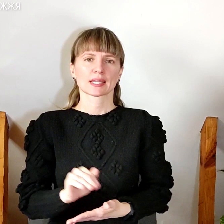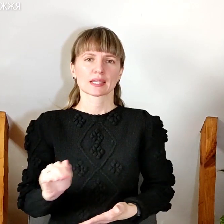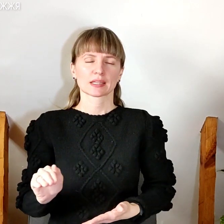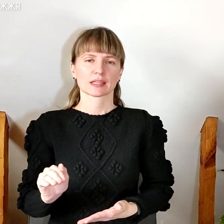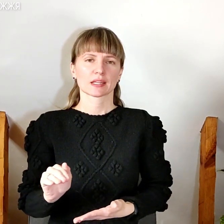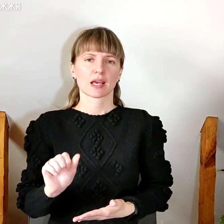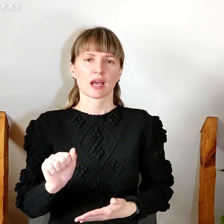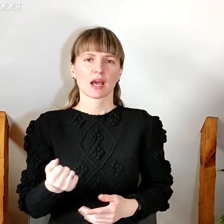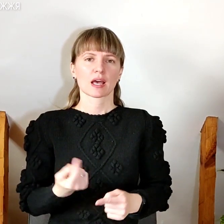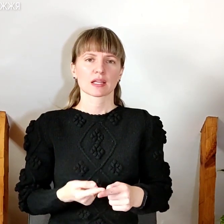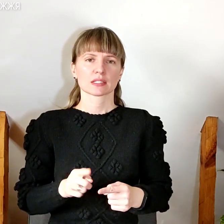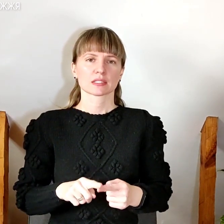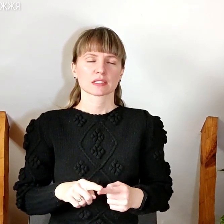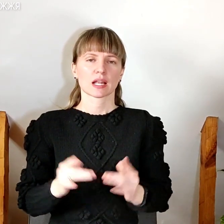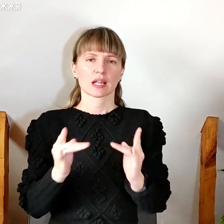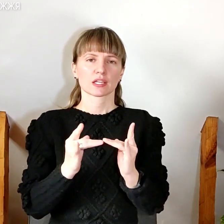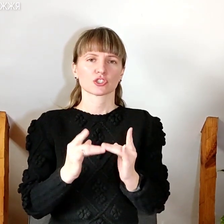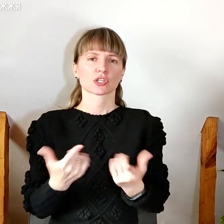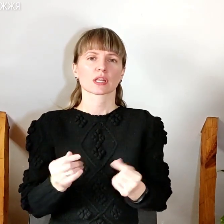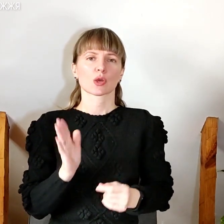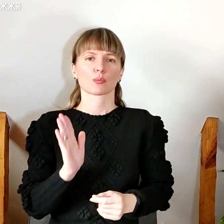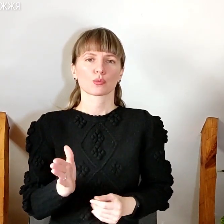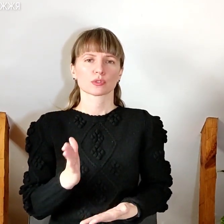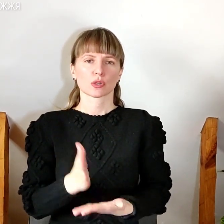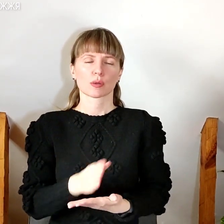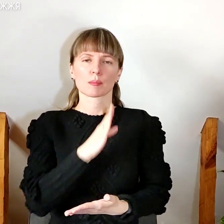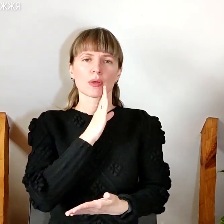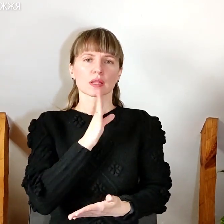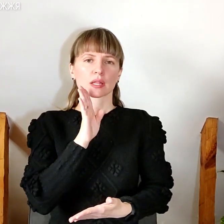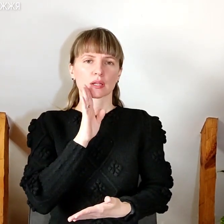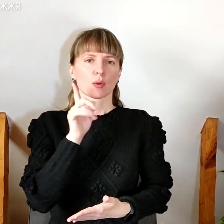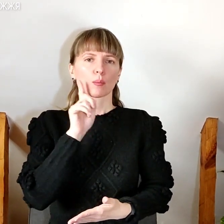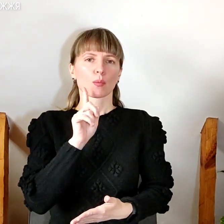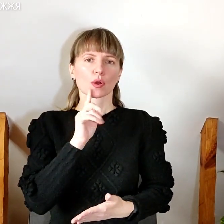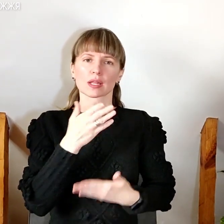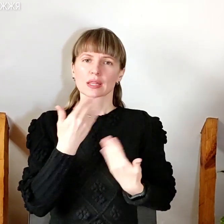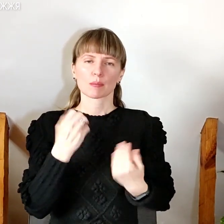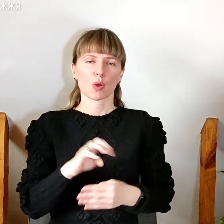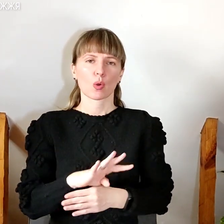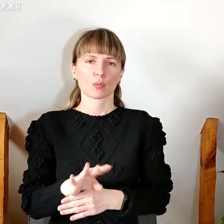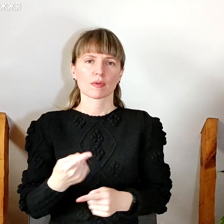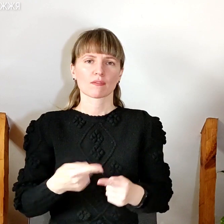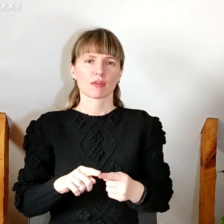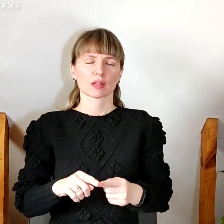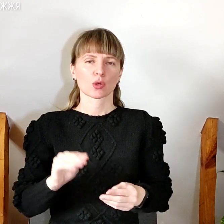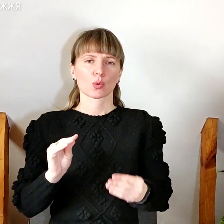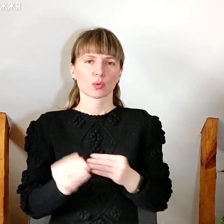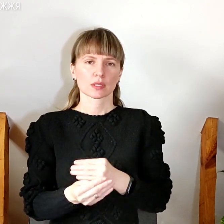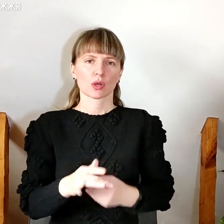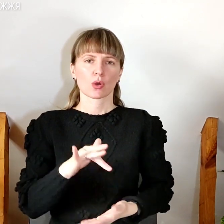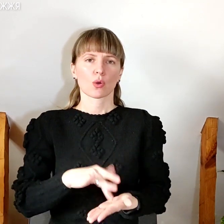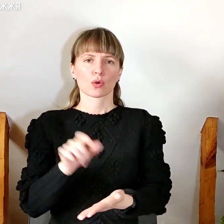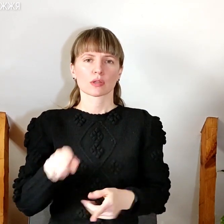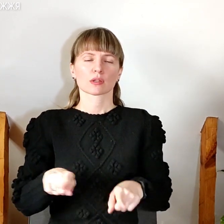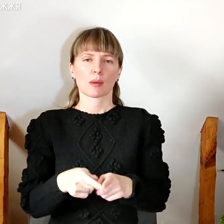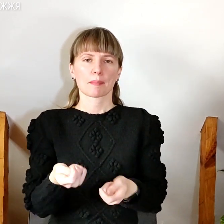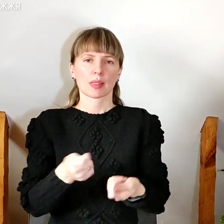це ліжка, де будуть знаходитися матері. Поки немає обстрілів у цьому укритті, містяни також плетуть для військових